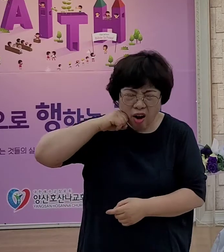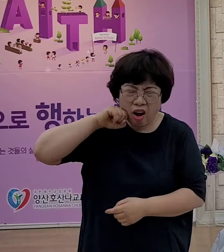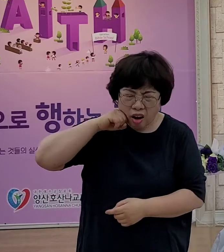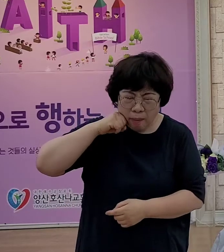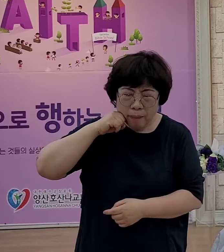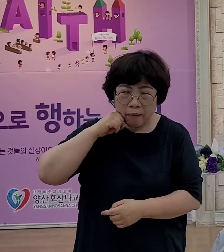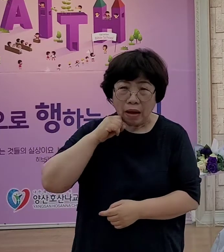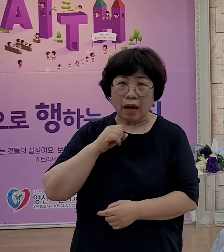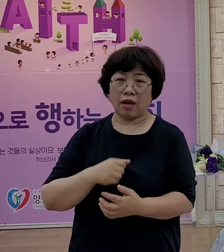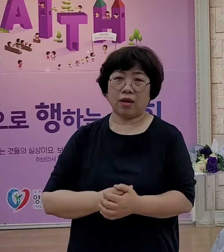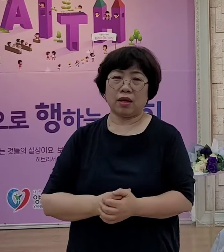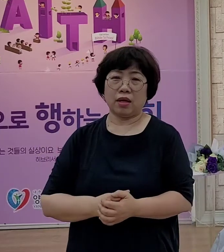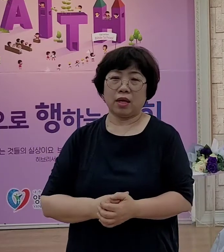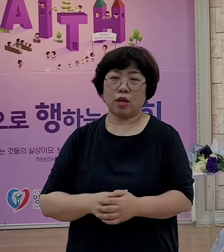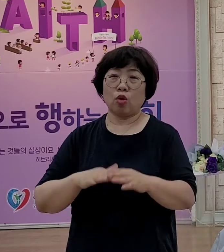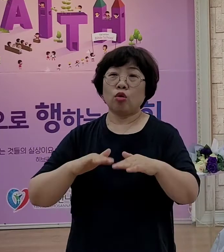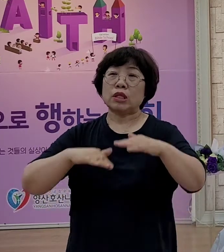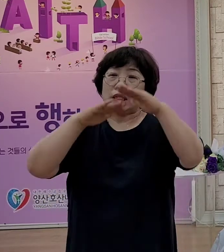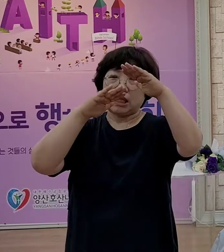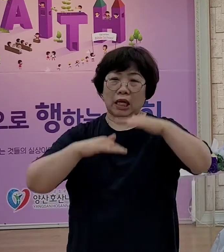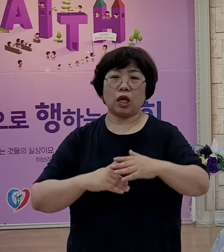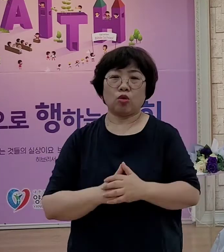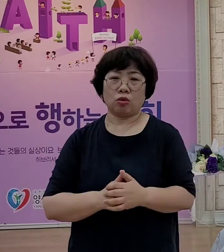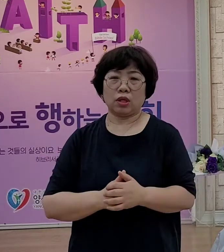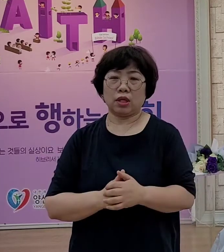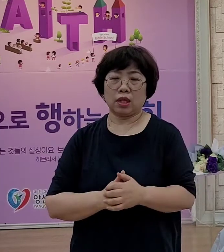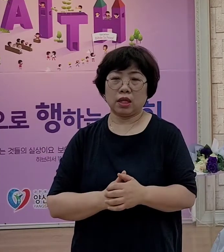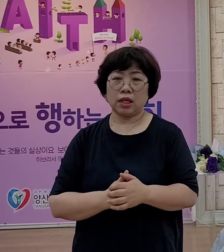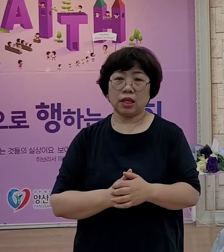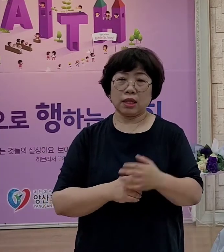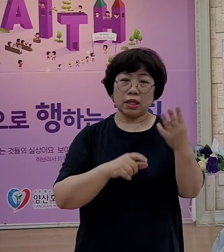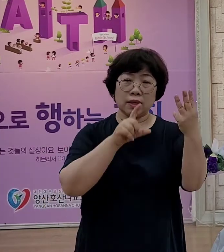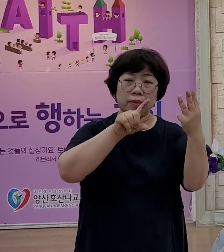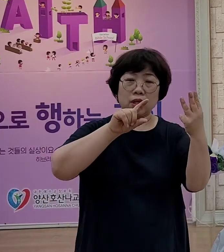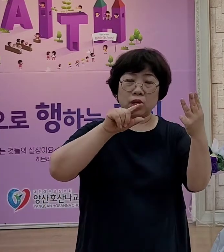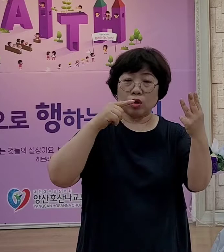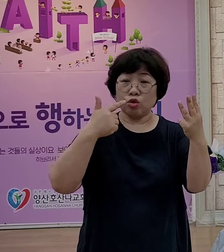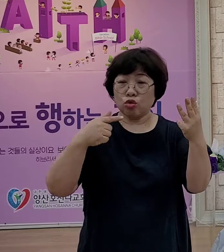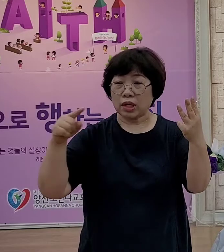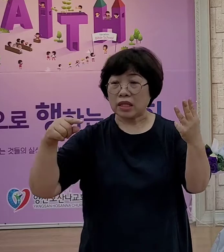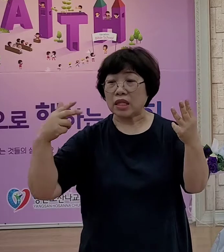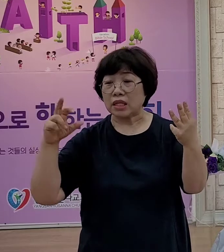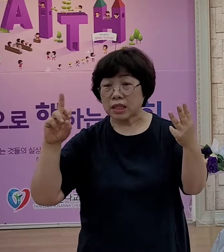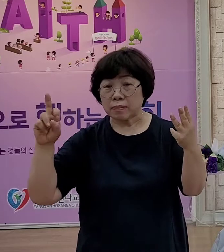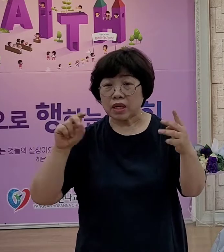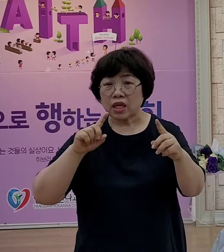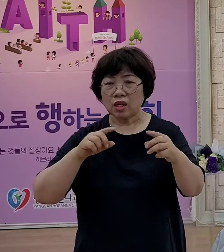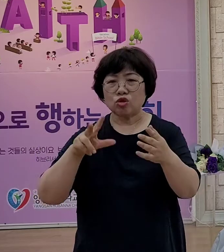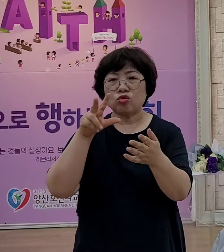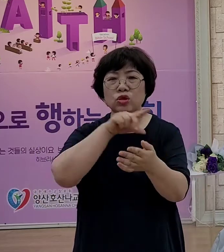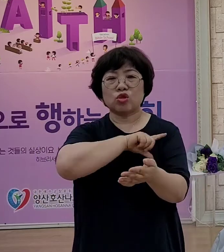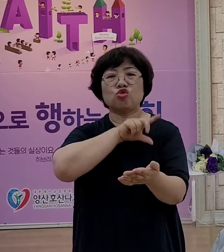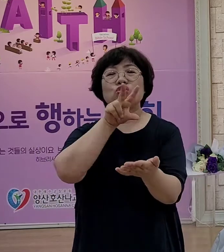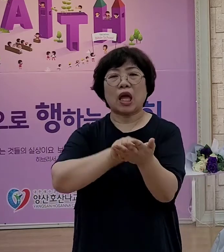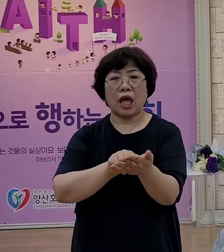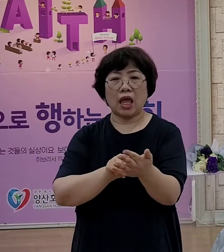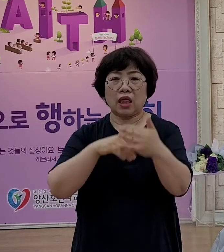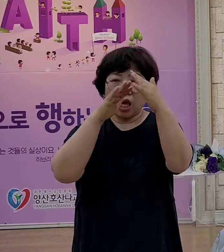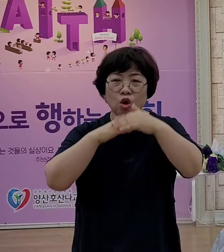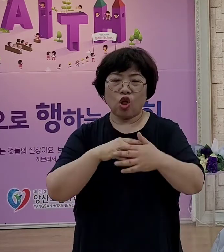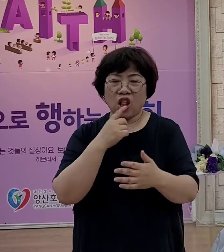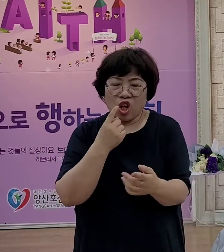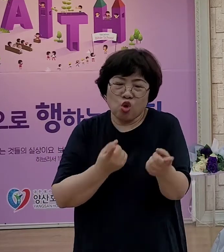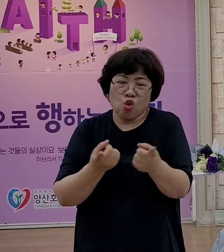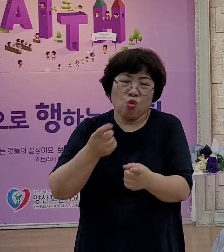길들이기 어렵습니다. 오늘 이게 7절에서 12절까지의 핵심 주제입니다. 자, 혀를